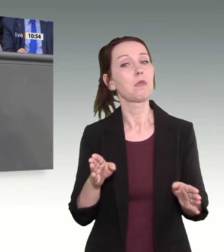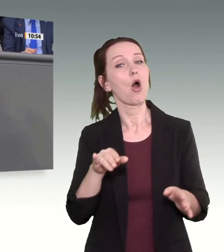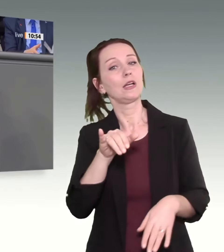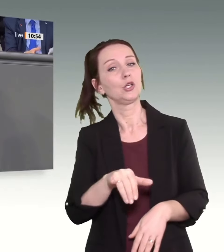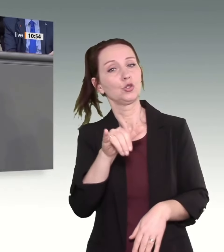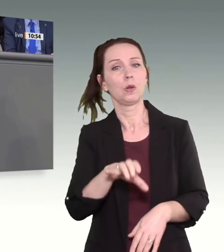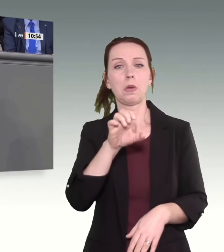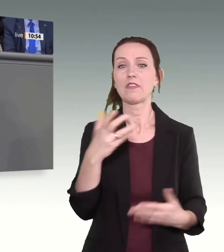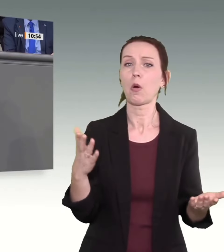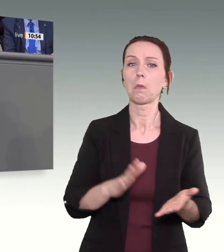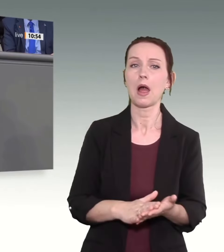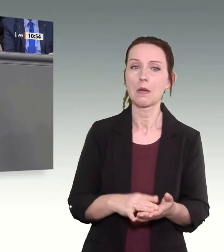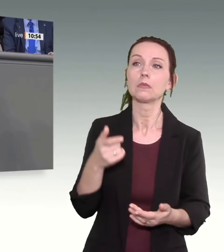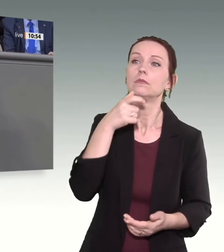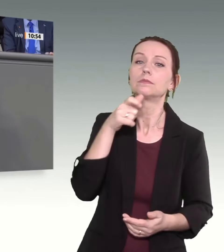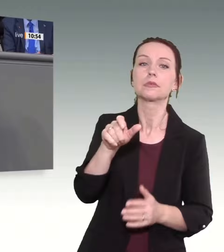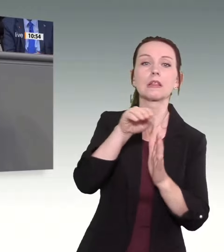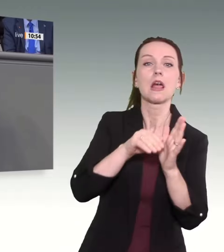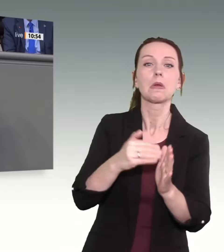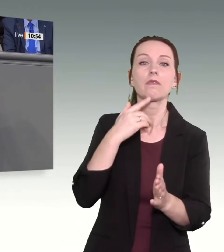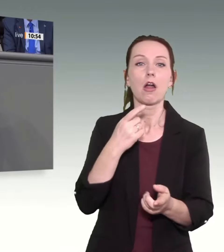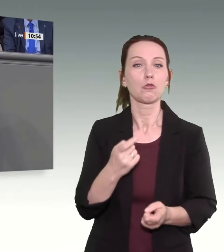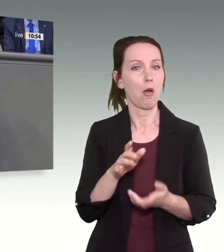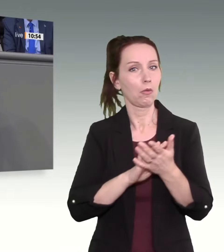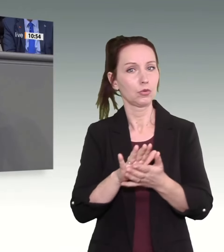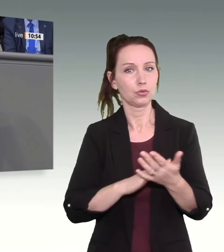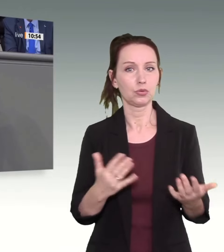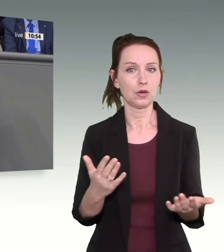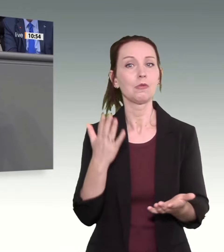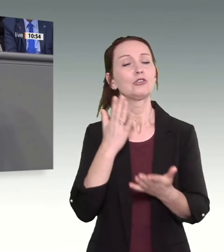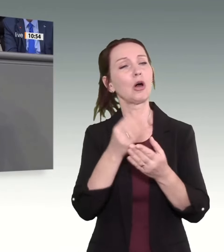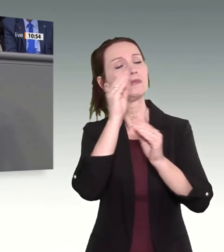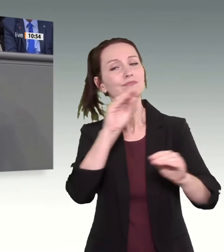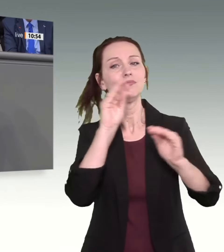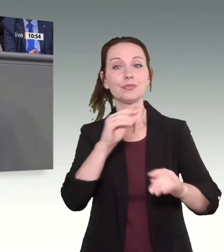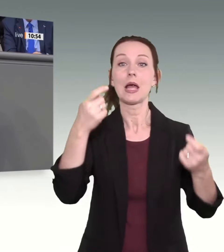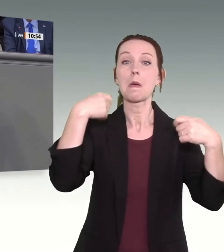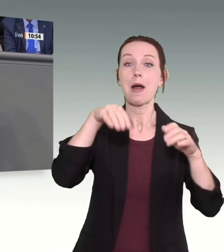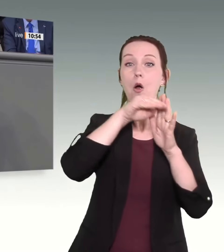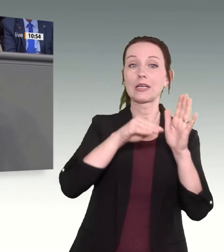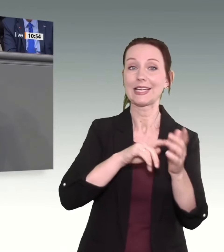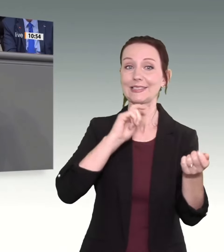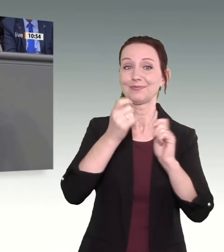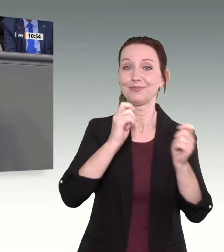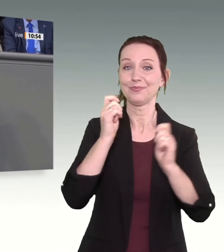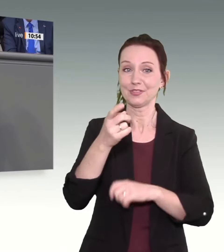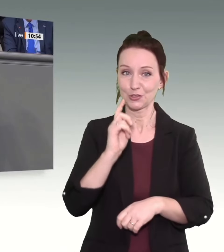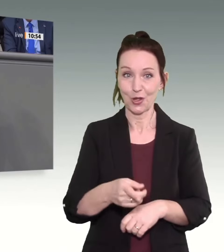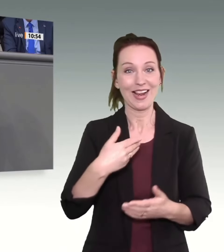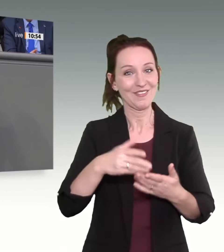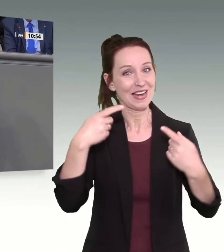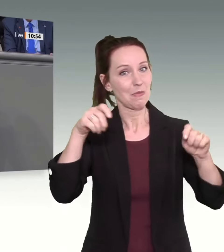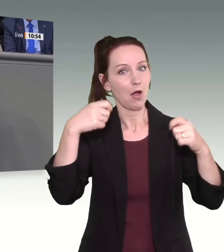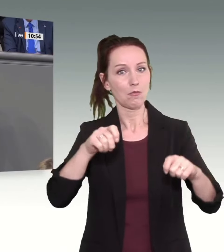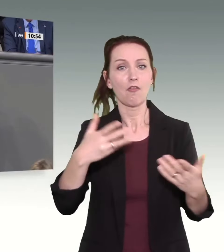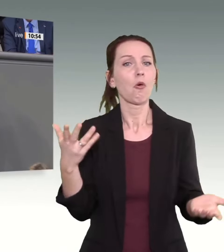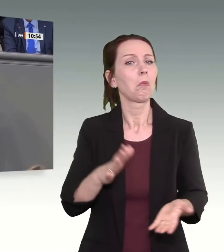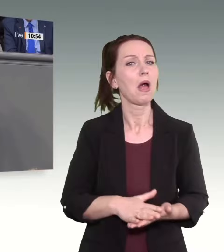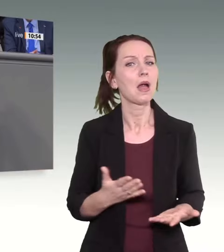angekündigte Baugesetznovelle, dass wieder gebaut wird? Wo bleiben die Förderprogramme Jungkaufthalt? Angekündigt soll Mitte des Jahres kommen.